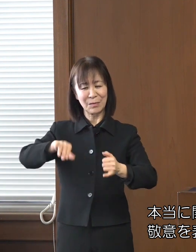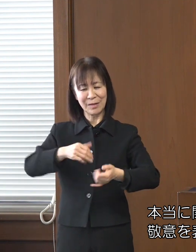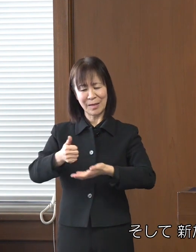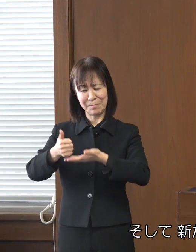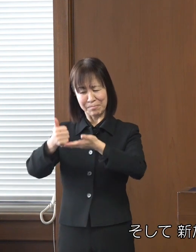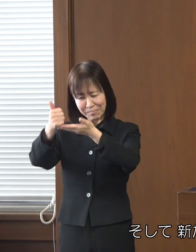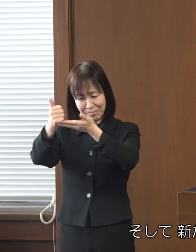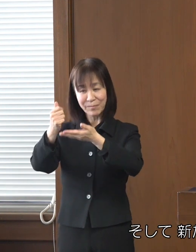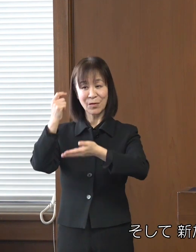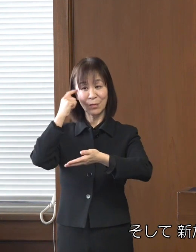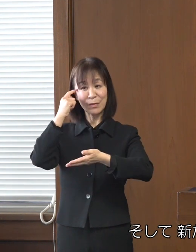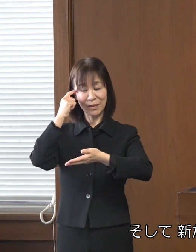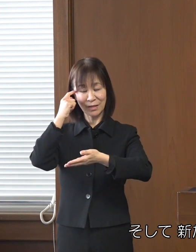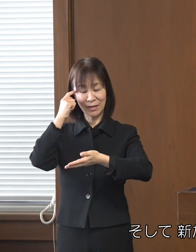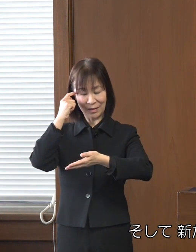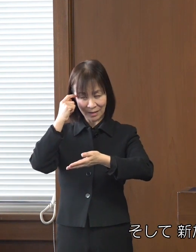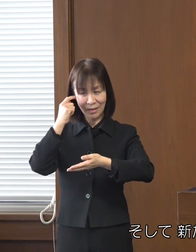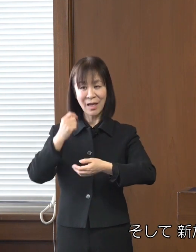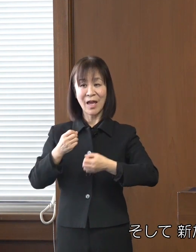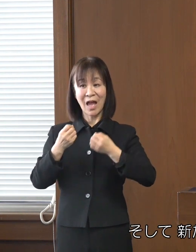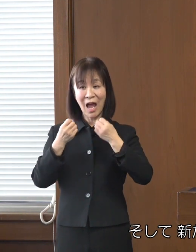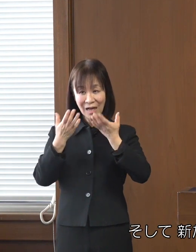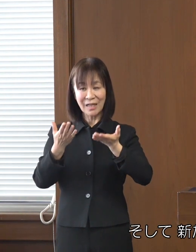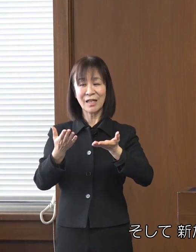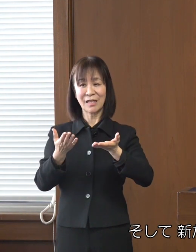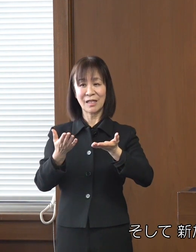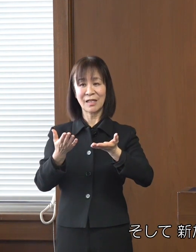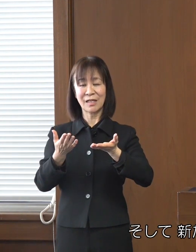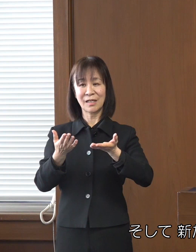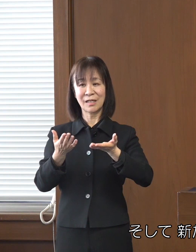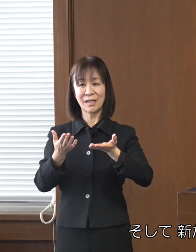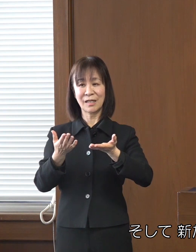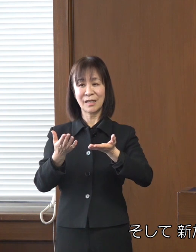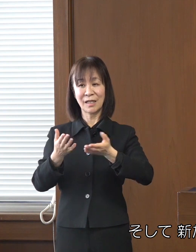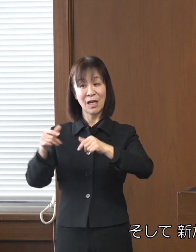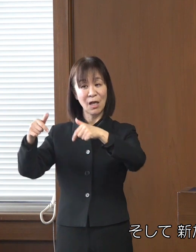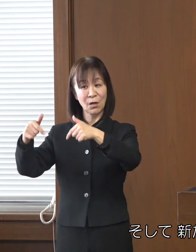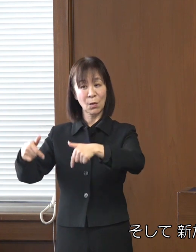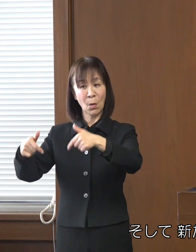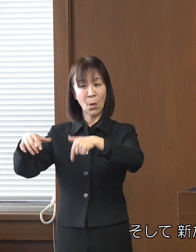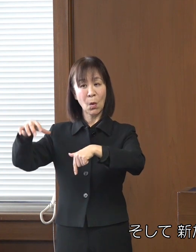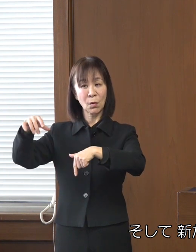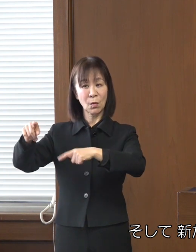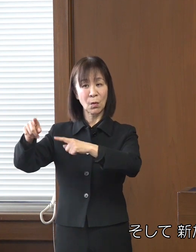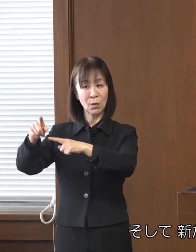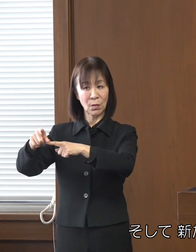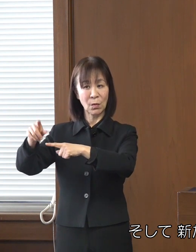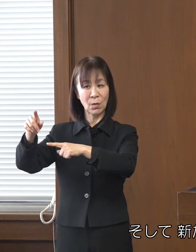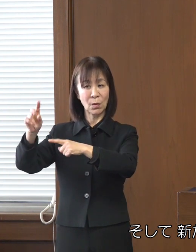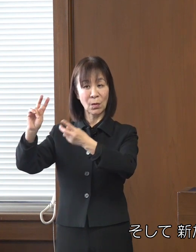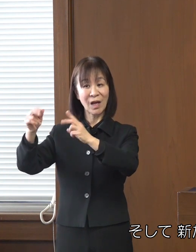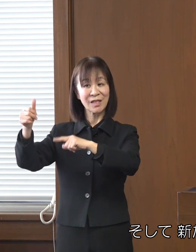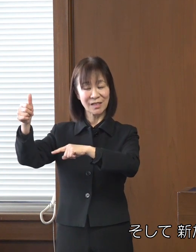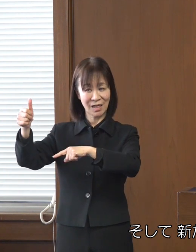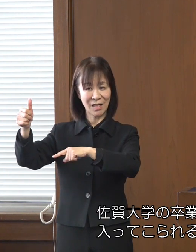。そして新たに今回京都の方から